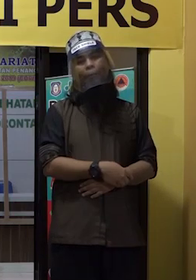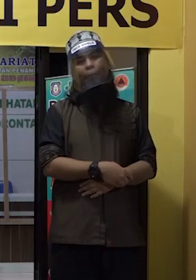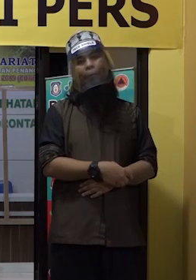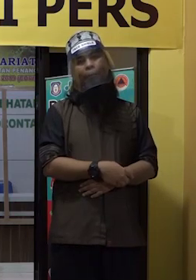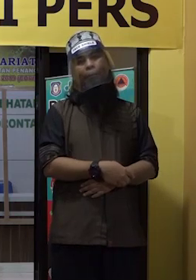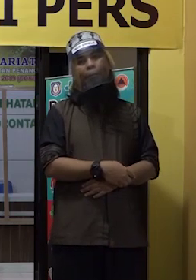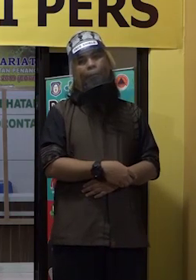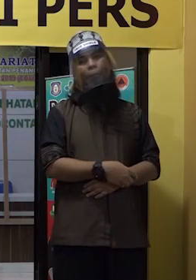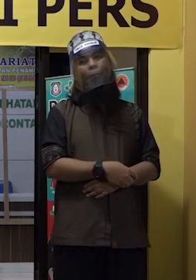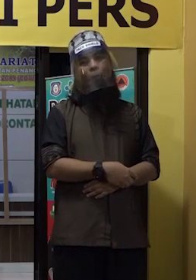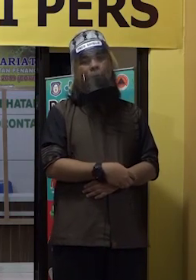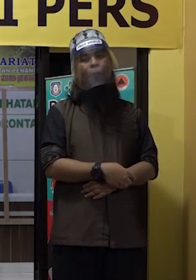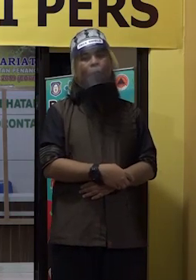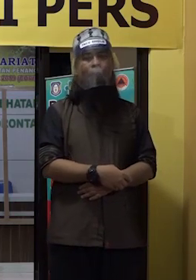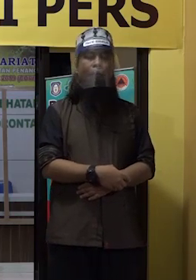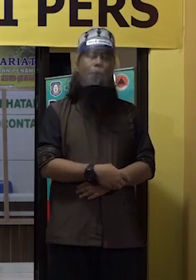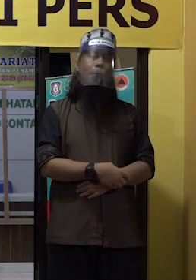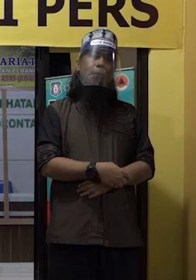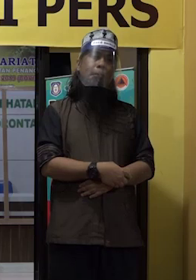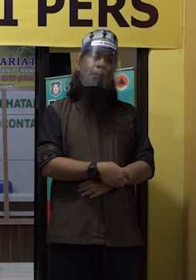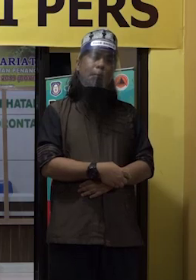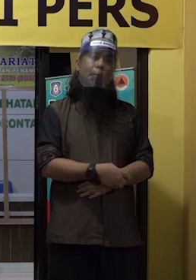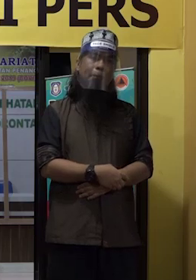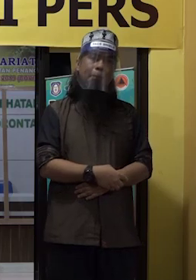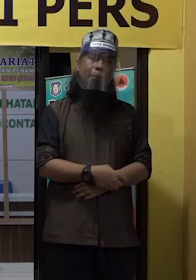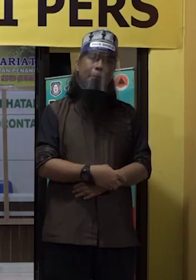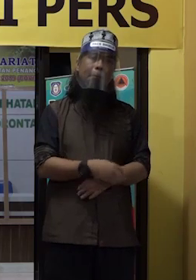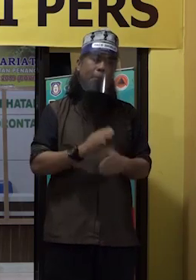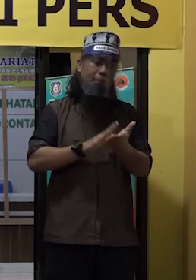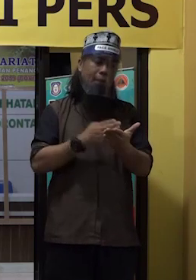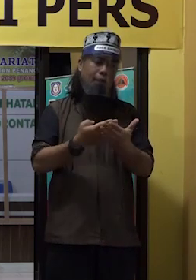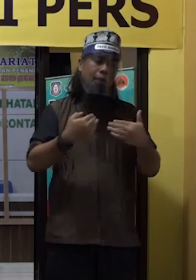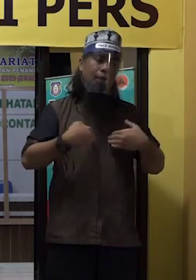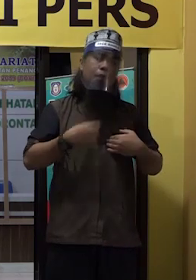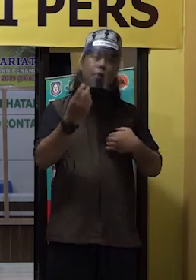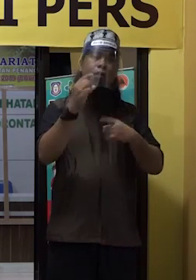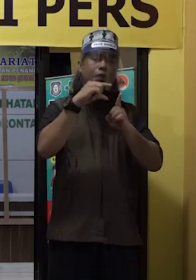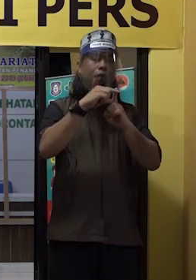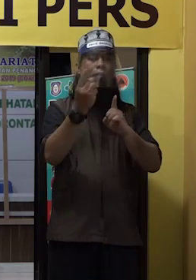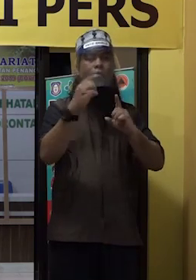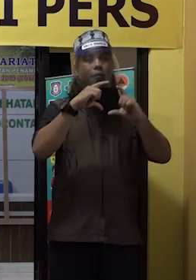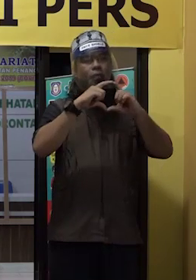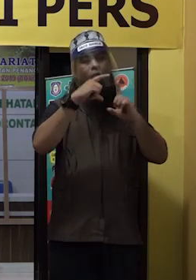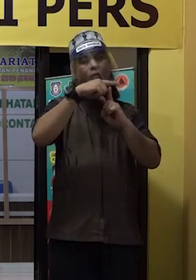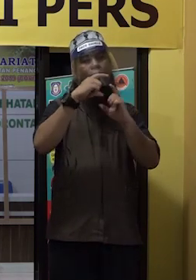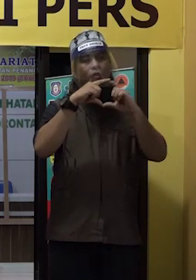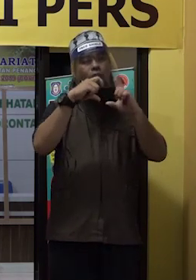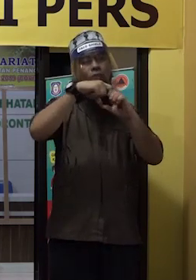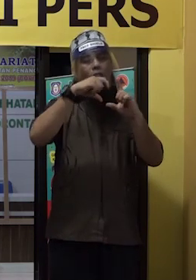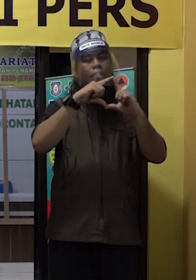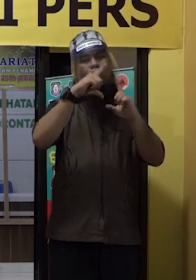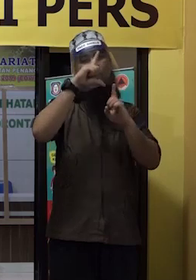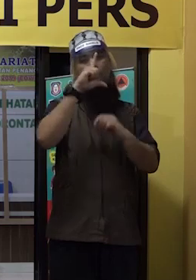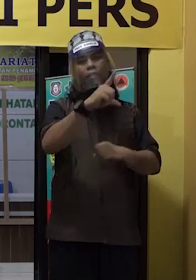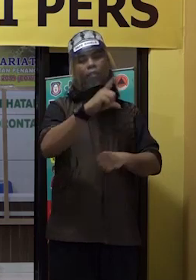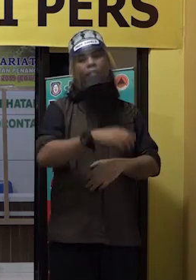Ada beberapa protokol yang akan dipersyaratkan sebagaimana protokol kesehatan. Yang pertama, dia tidak beraktivitas di